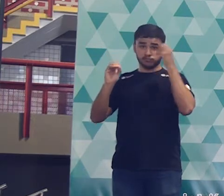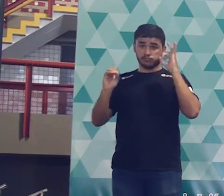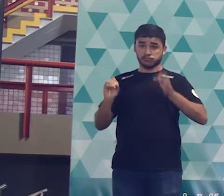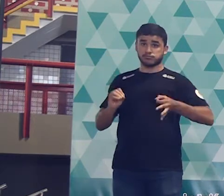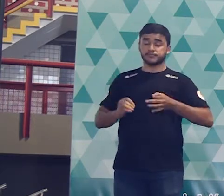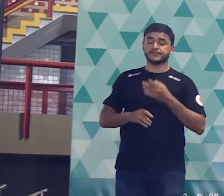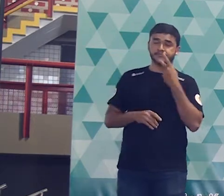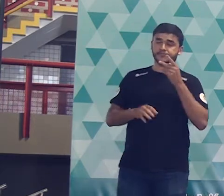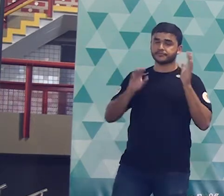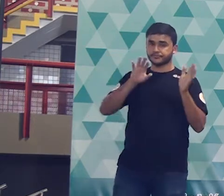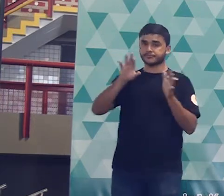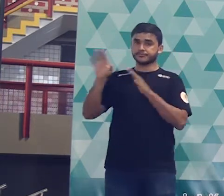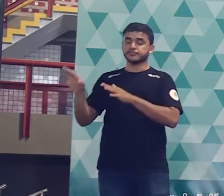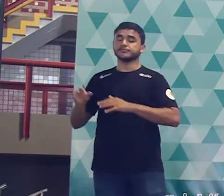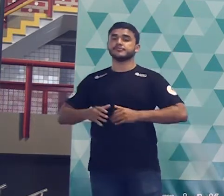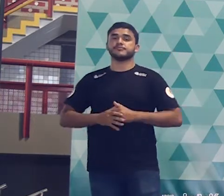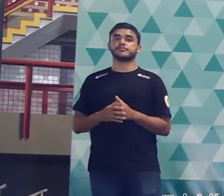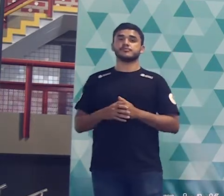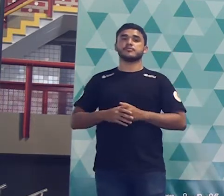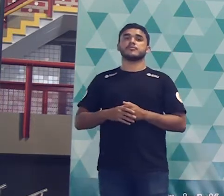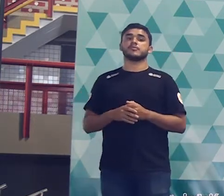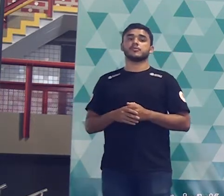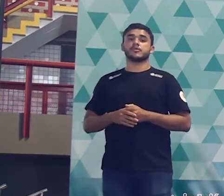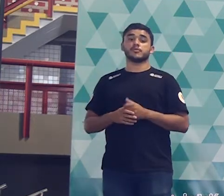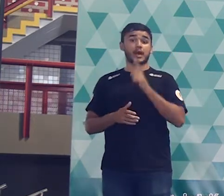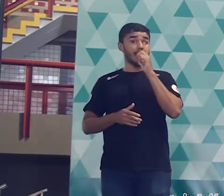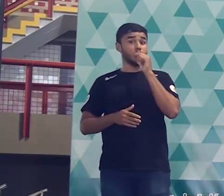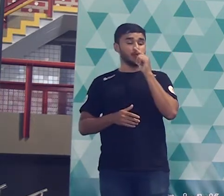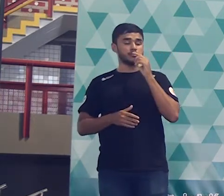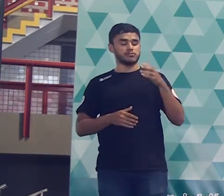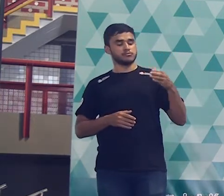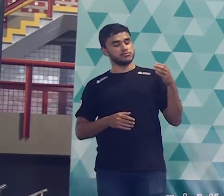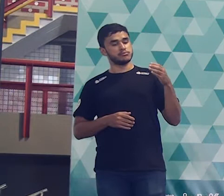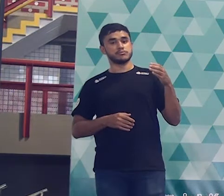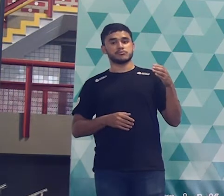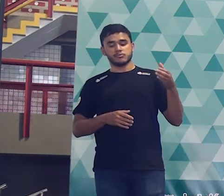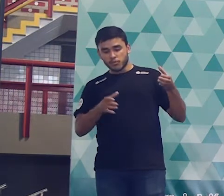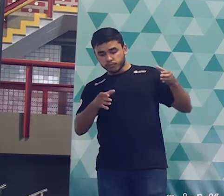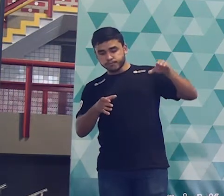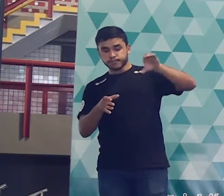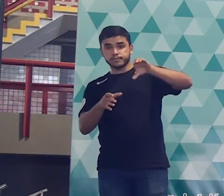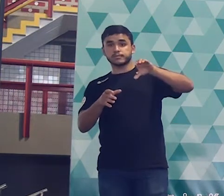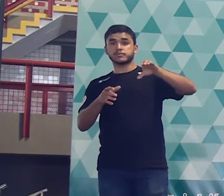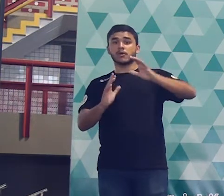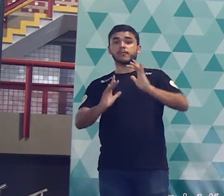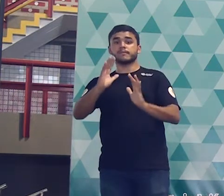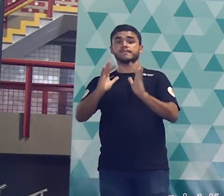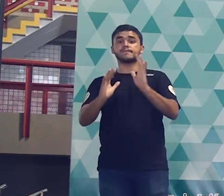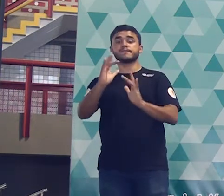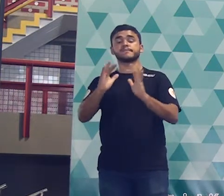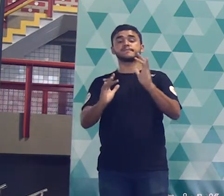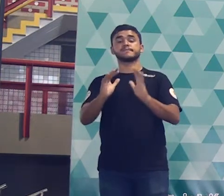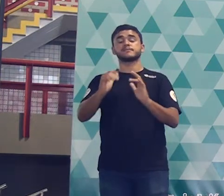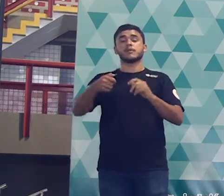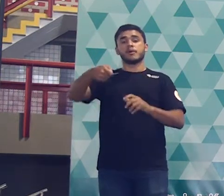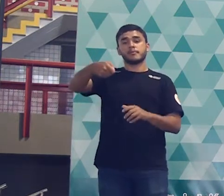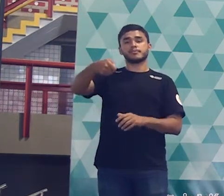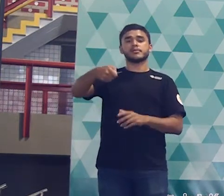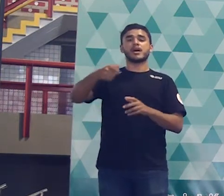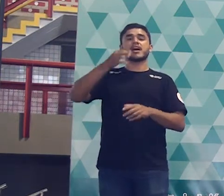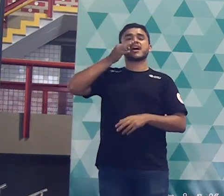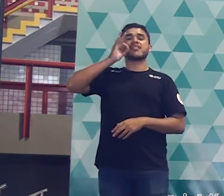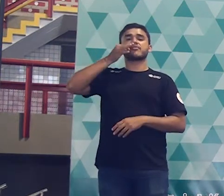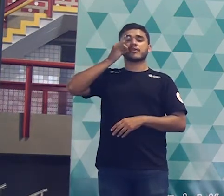suposição, outra hipótese. Peguei a água, coloquei em uma chaleira e levei ao fogo para esquentar, para fazer aquele